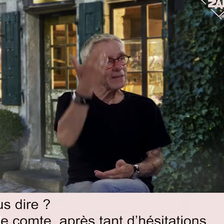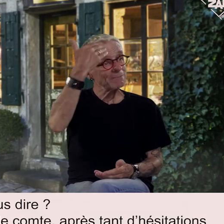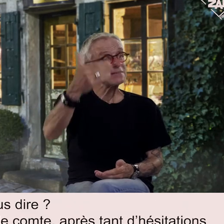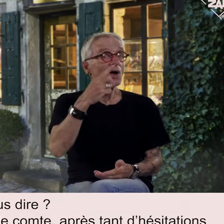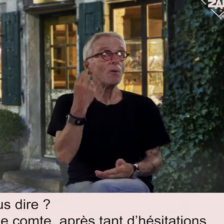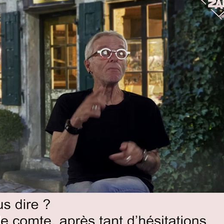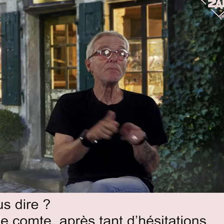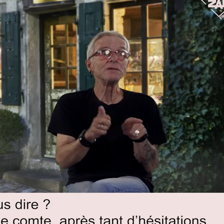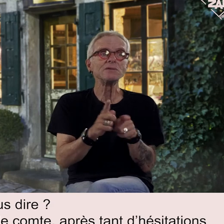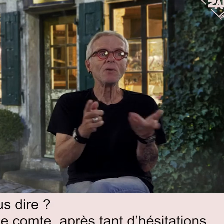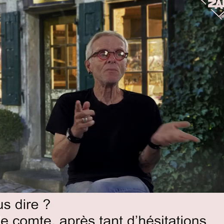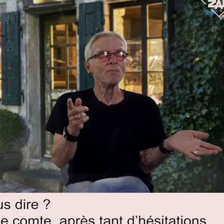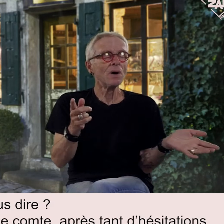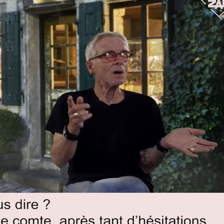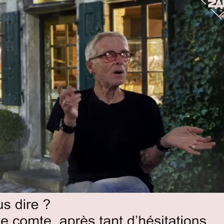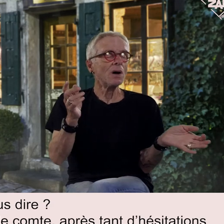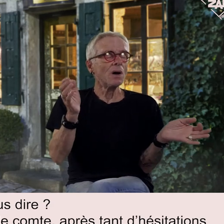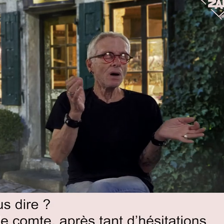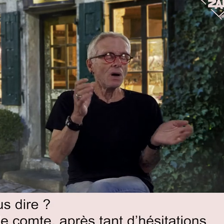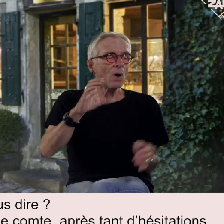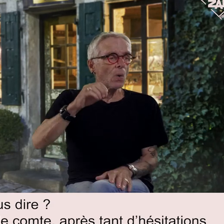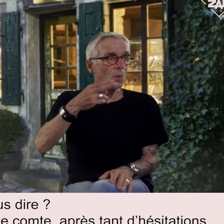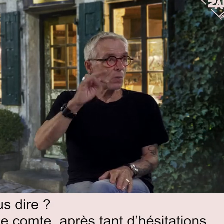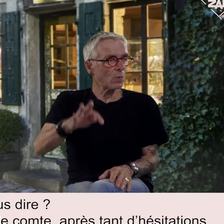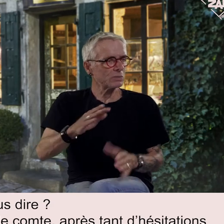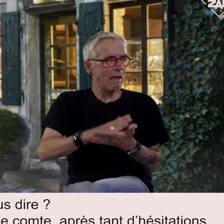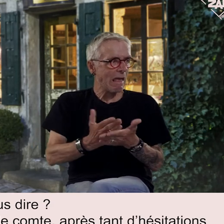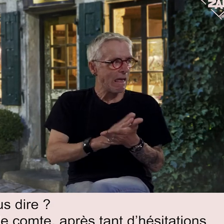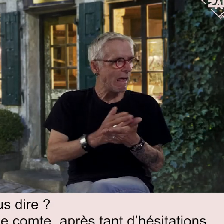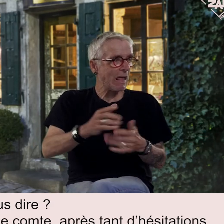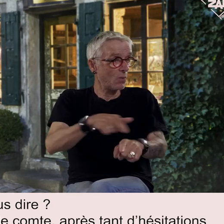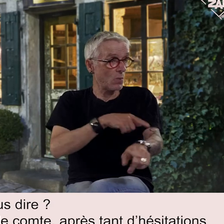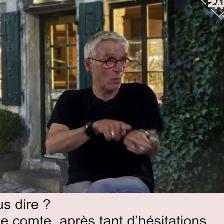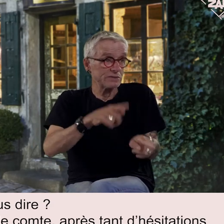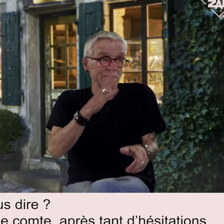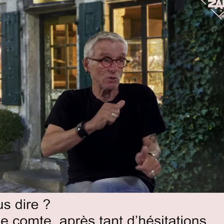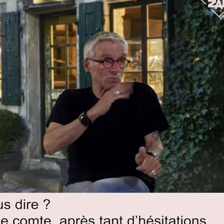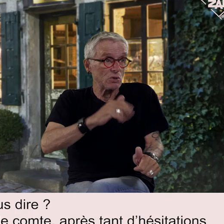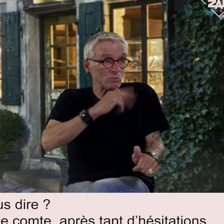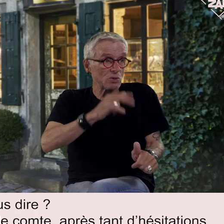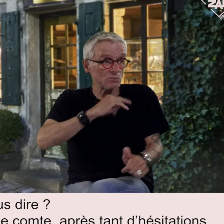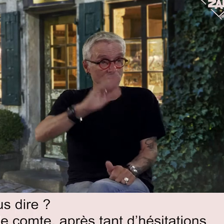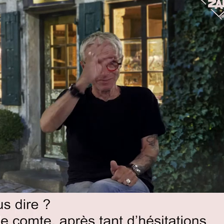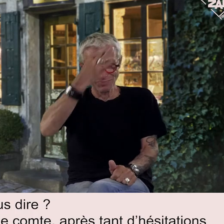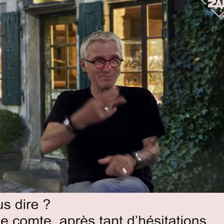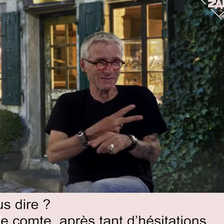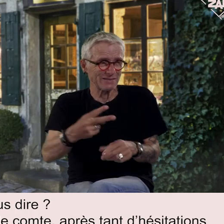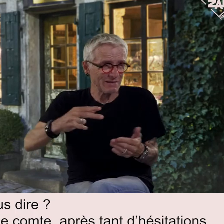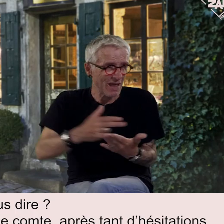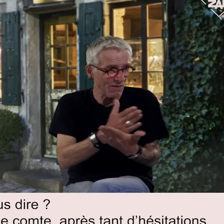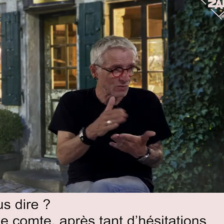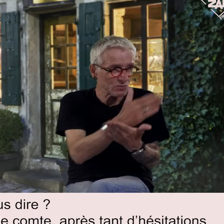un homme comme le comte après tant d'hésitations et malgré tant d'impossibilités se risque dans une aventure aussi